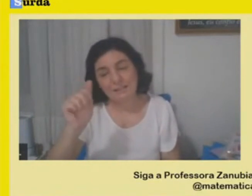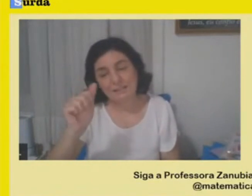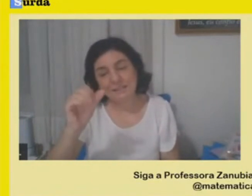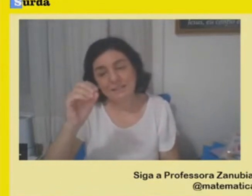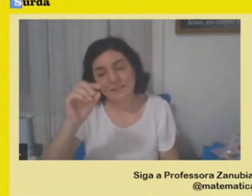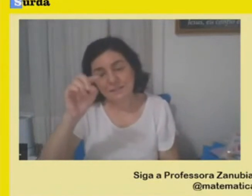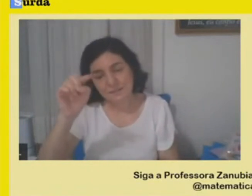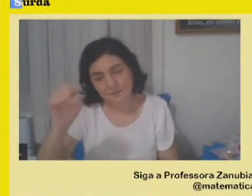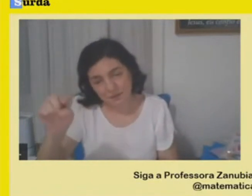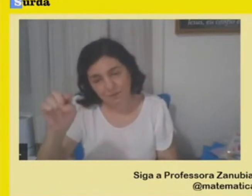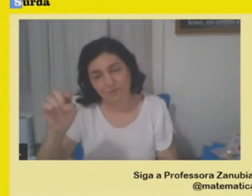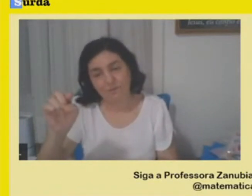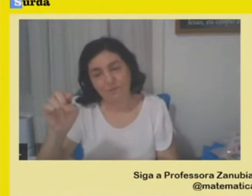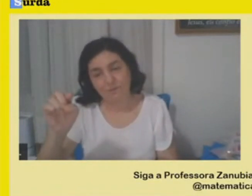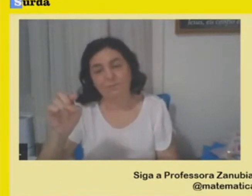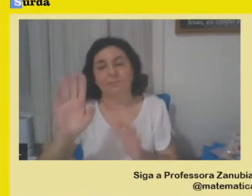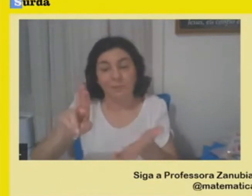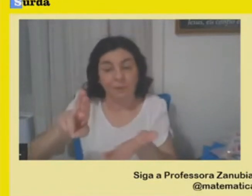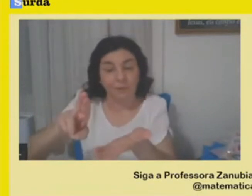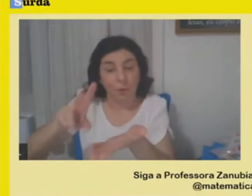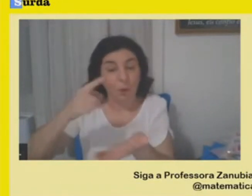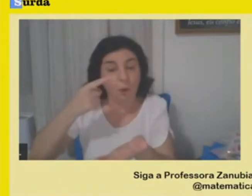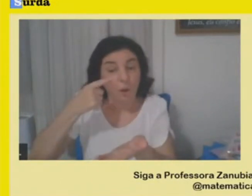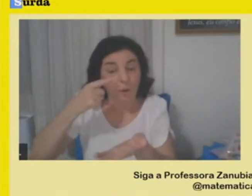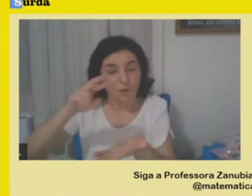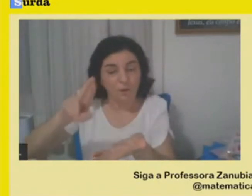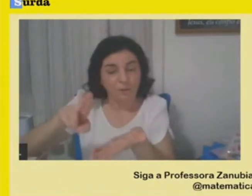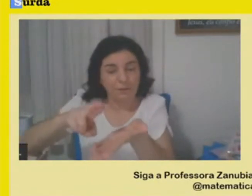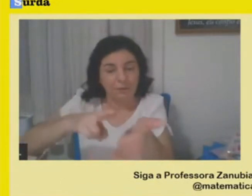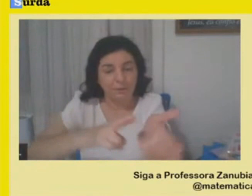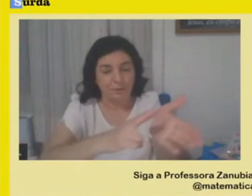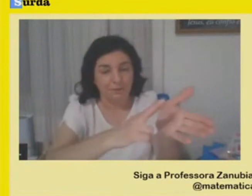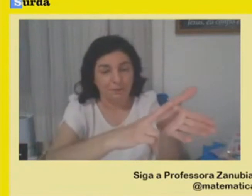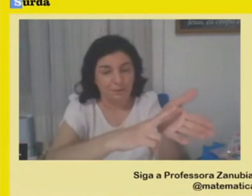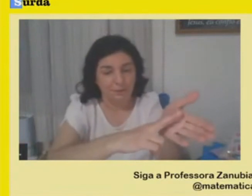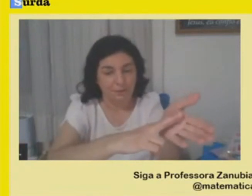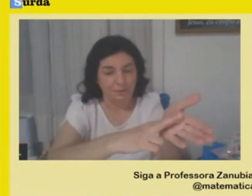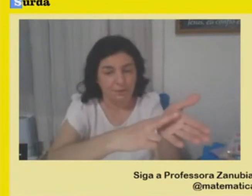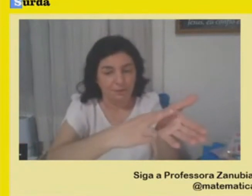Beleza? Ok. Agora o outro sinal que perguntou